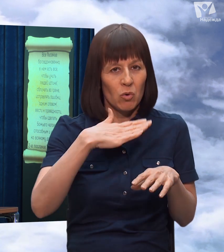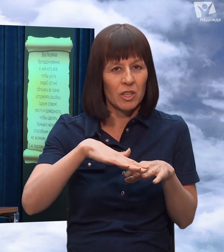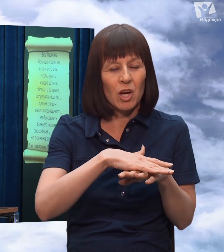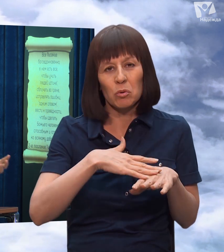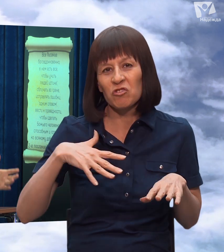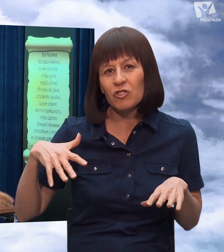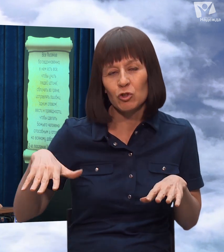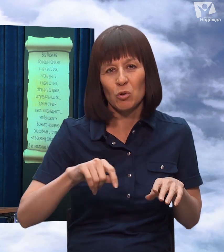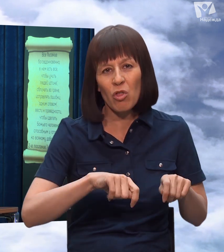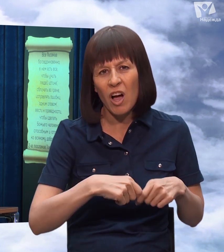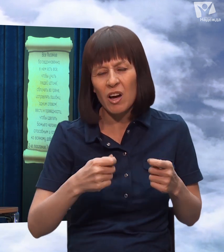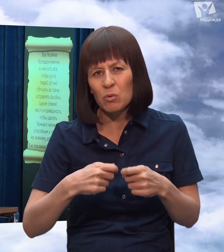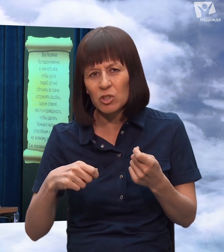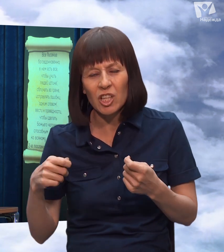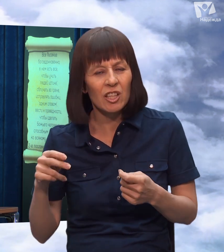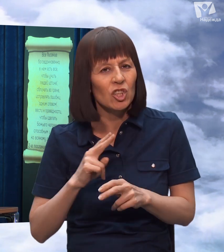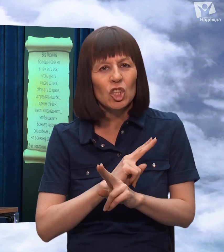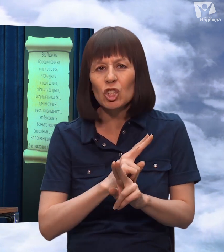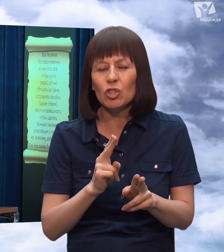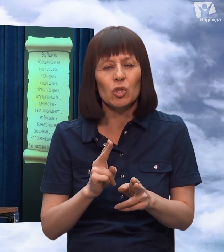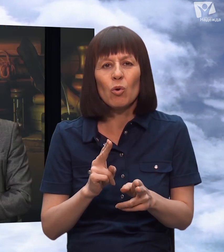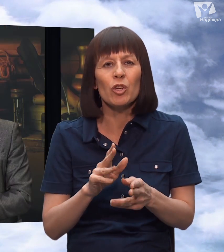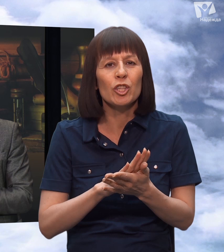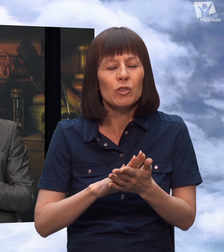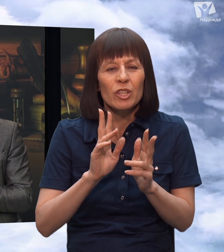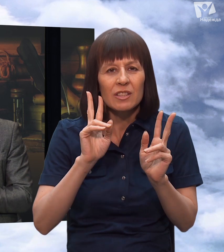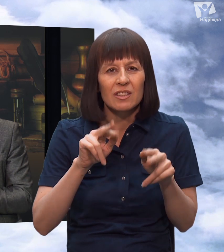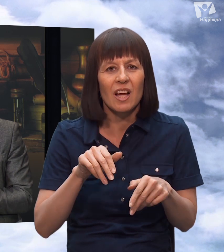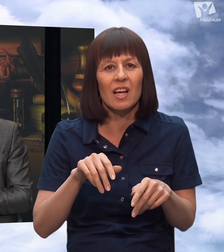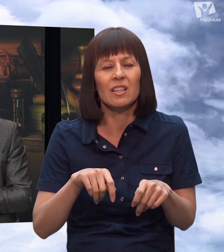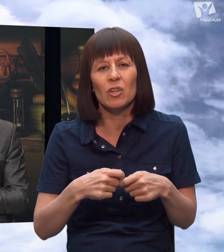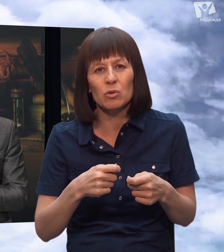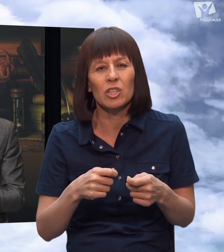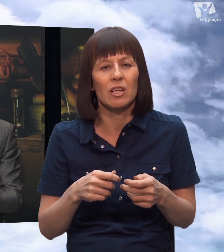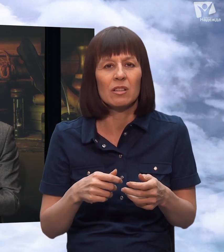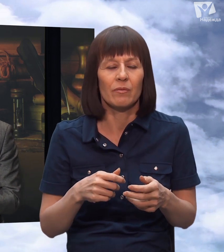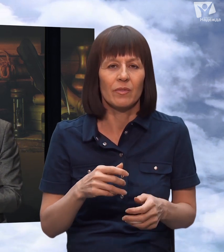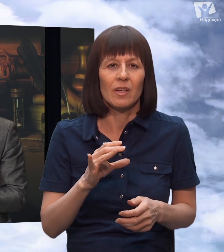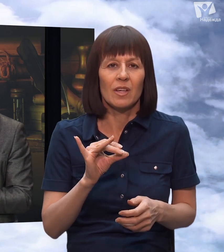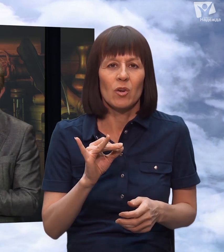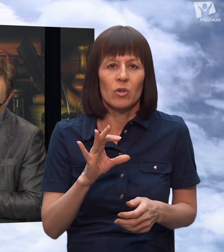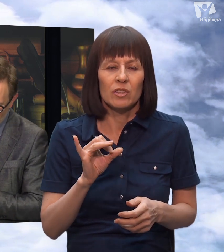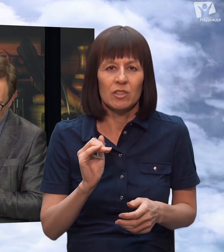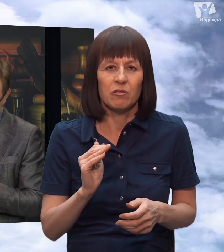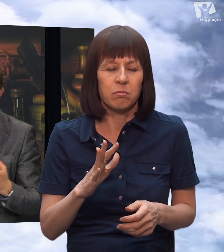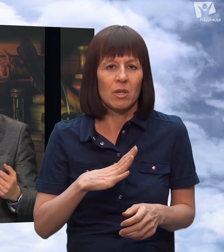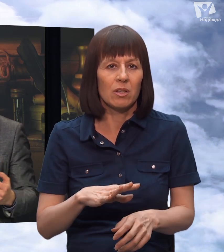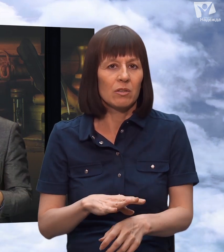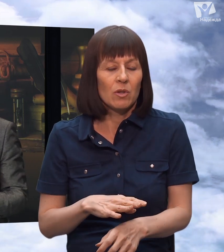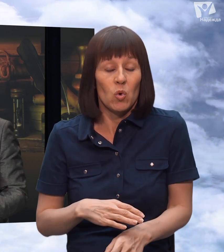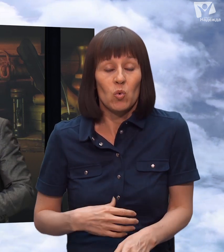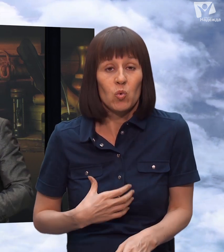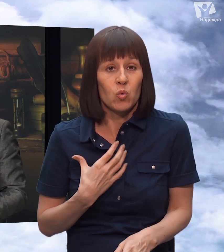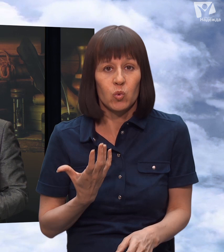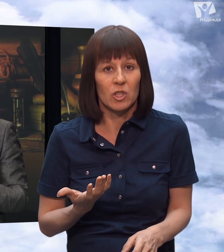просто сражен этим то есть и усе в ужасе он он разрывает